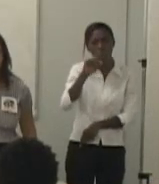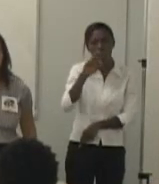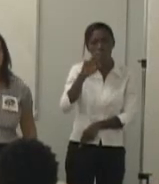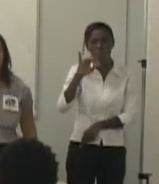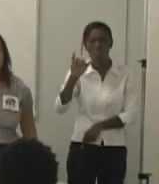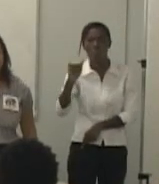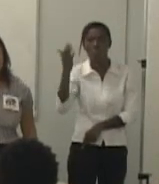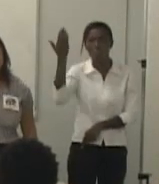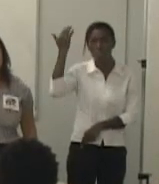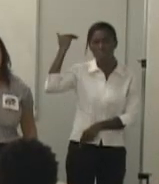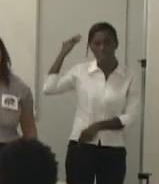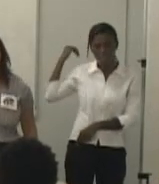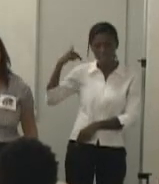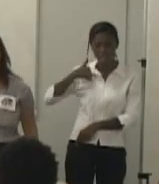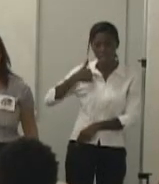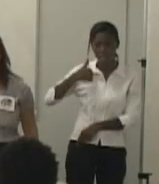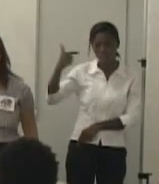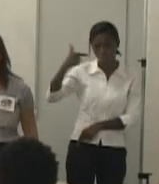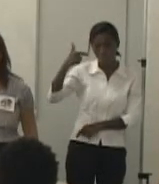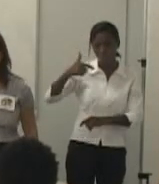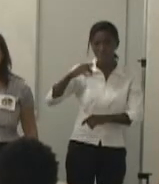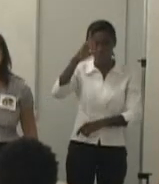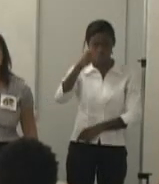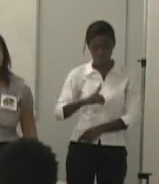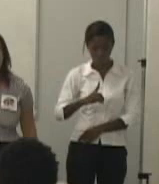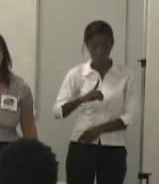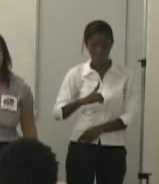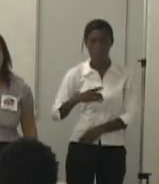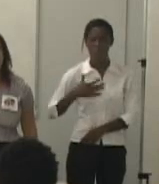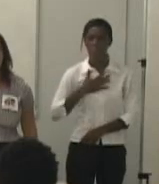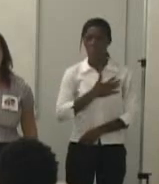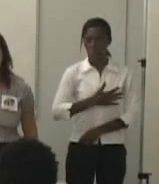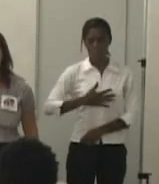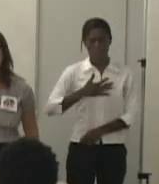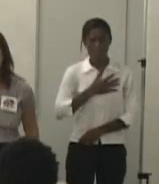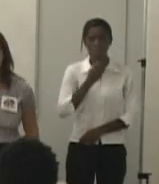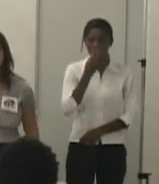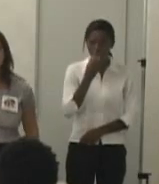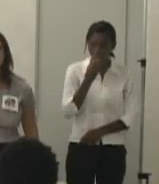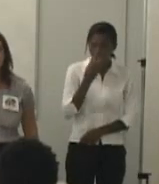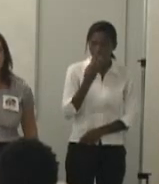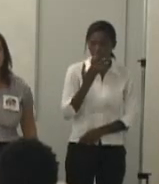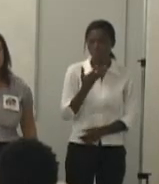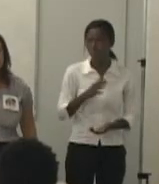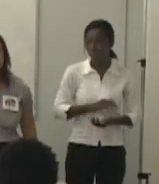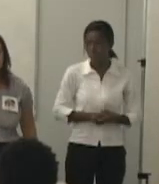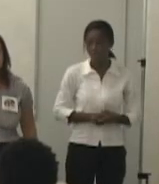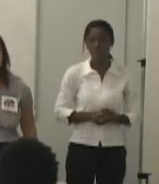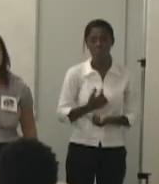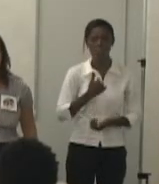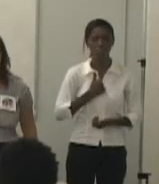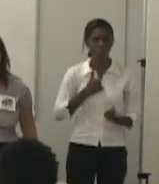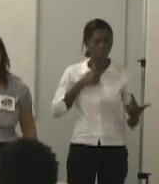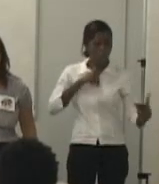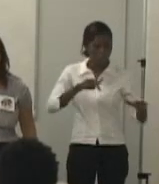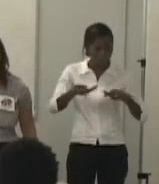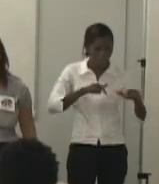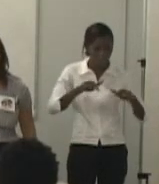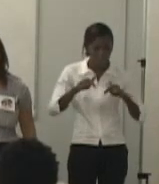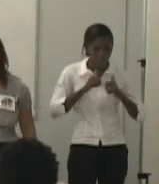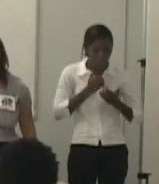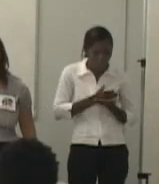biofísica e eu atuava como vice-diretora foi um prazer enorme ele ter me dado essa missão de